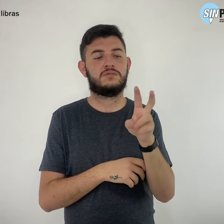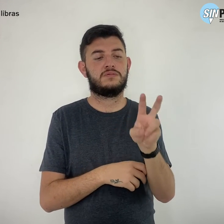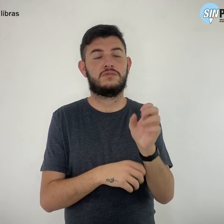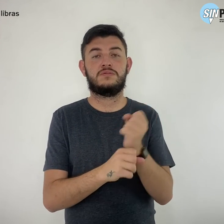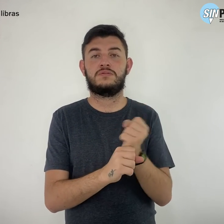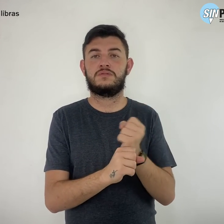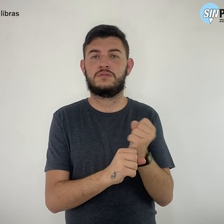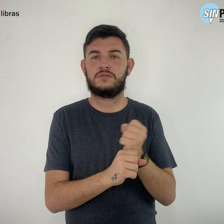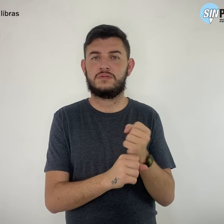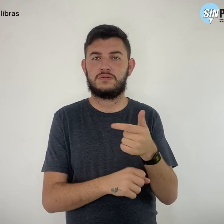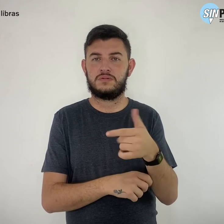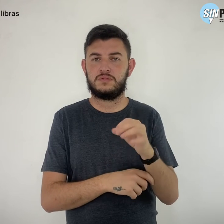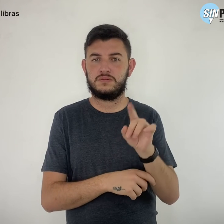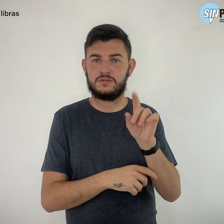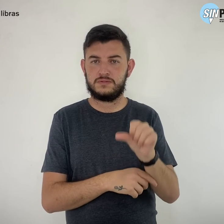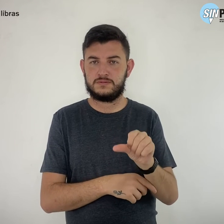13.935 de 2019.